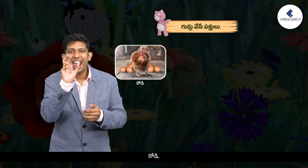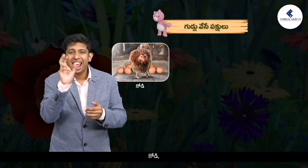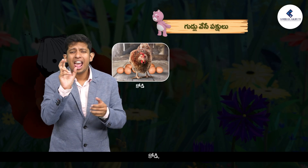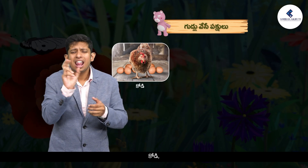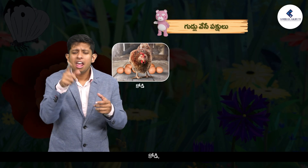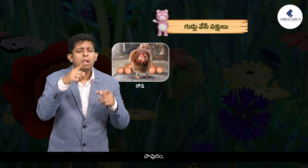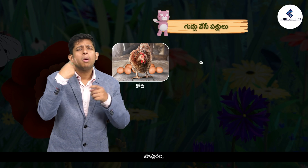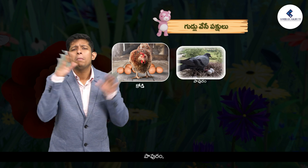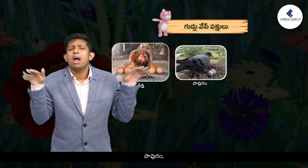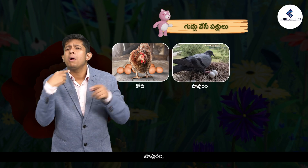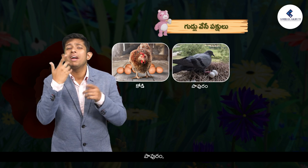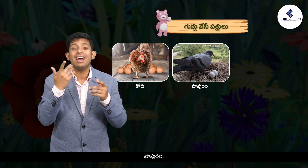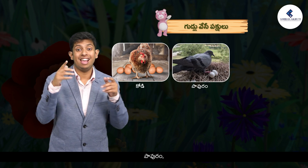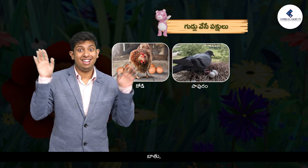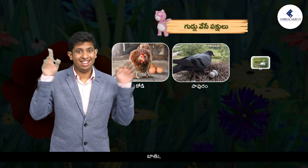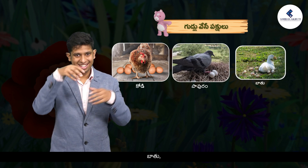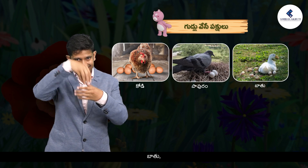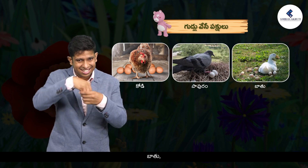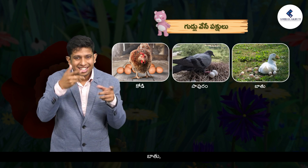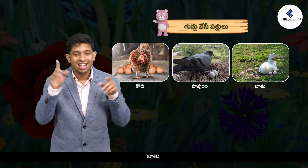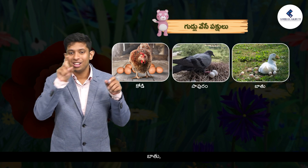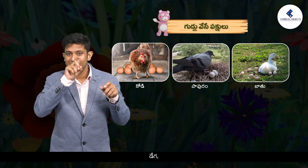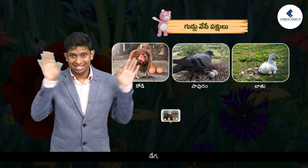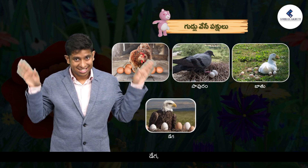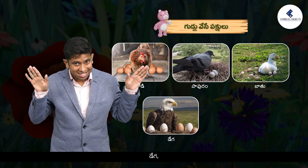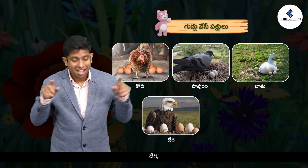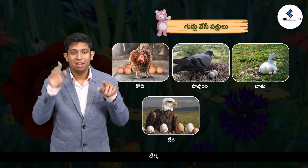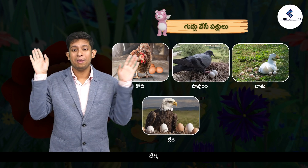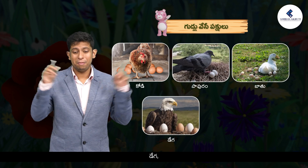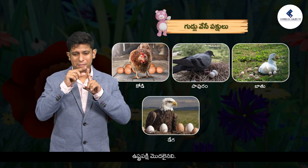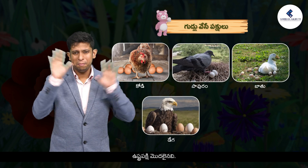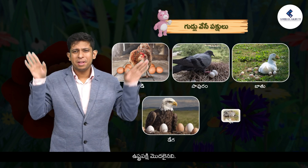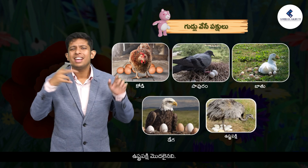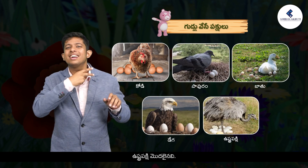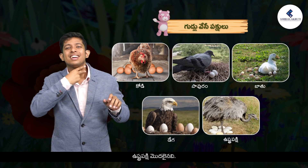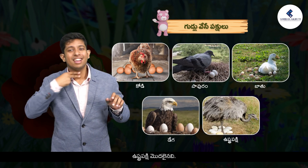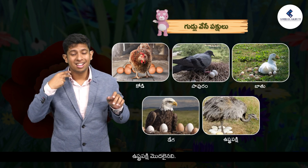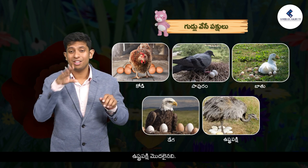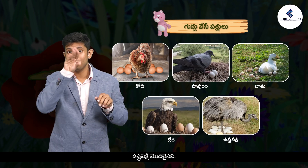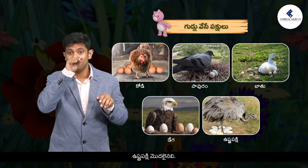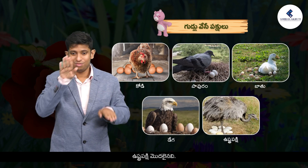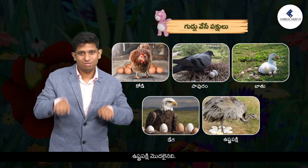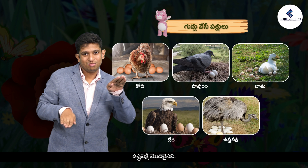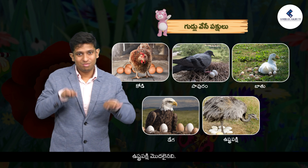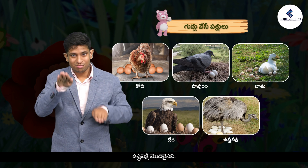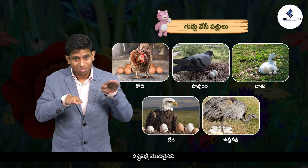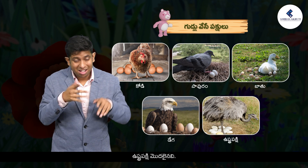కోడి, పావురం, బాతు, డేగ, ఉష్ట్రపక్షి మొదలైనవి.